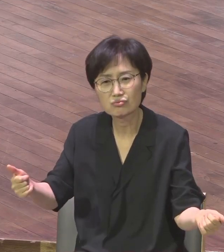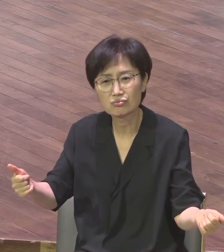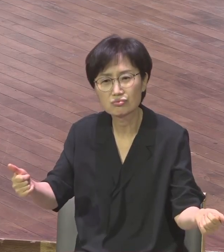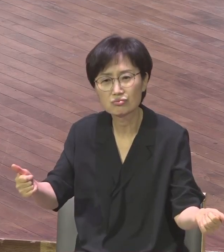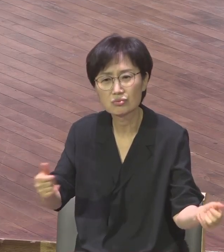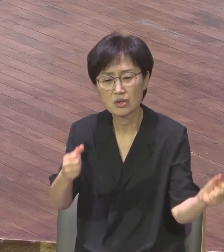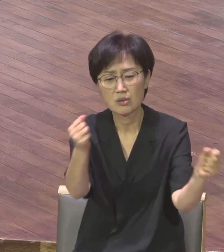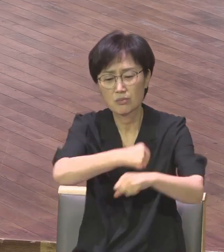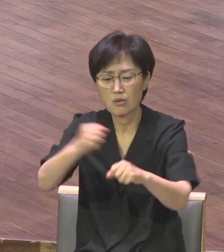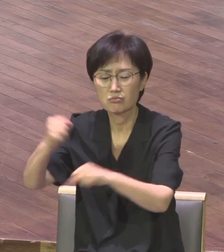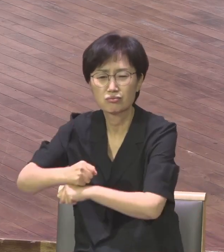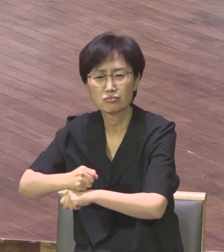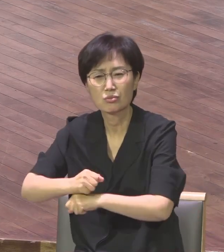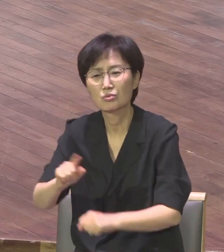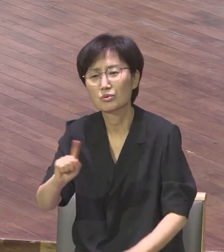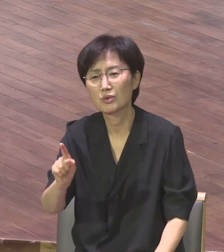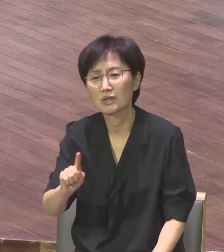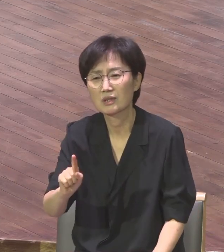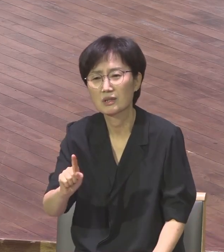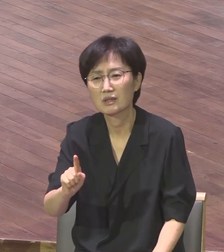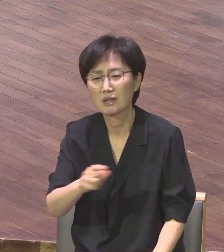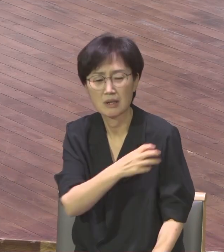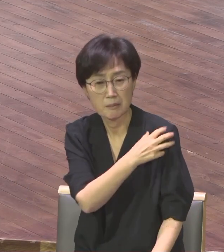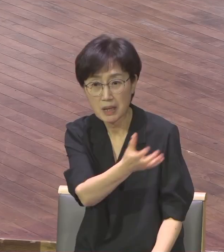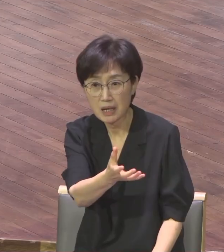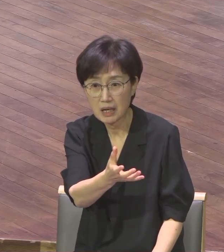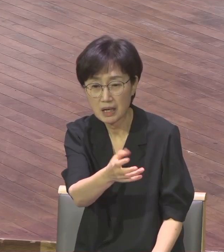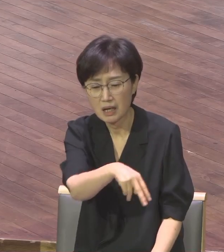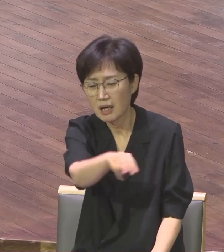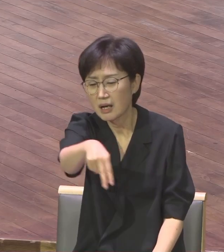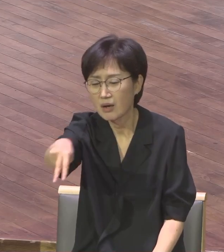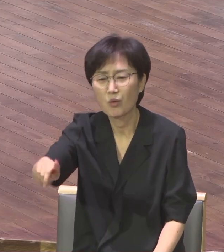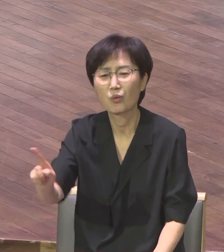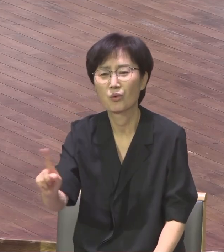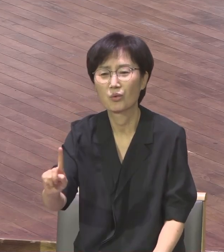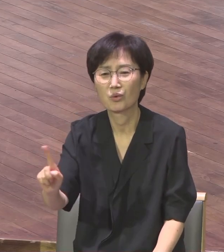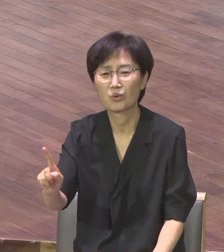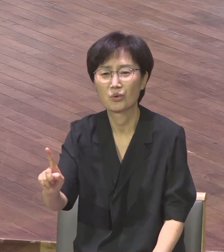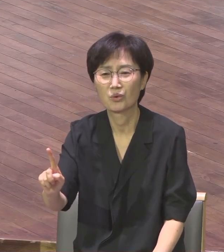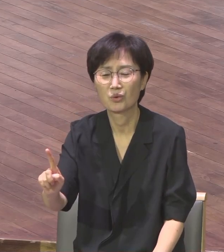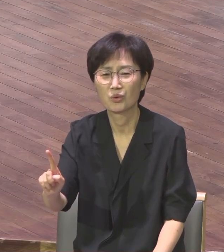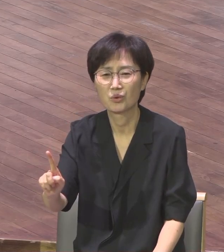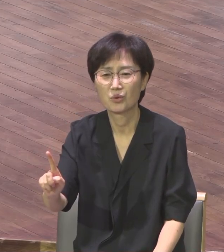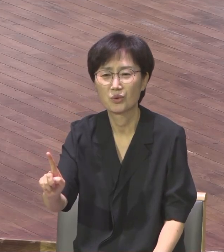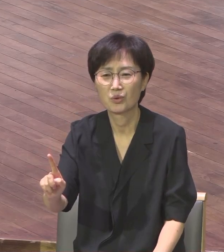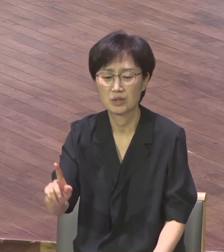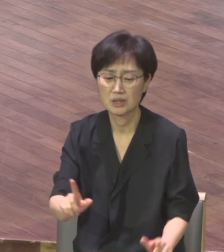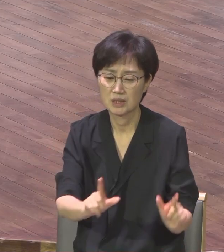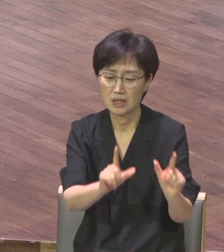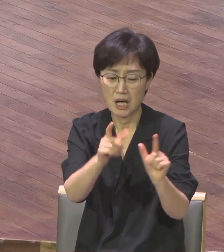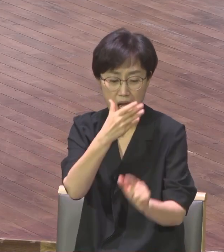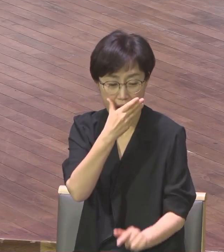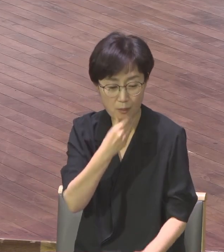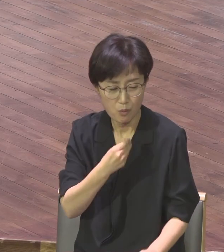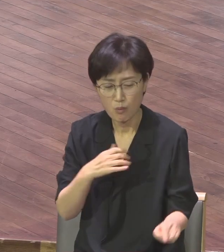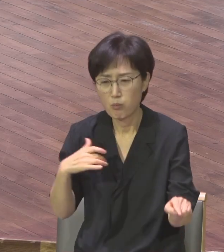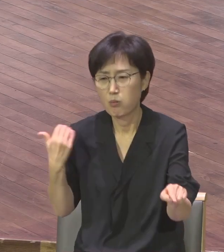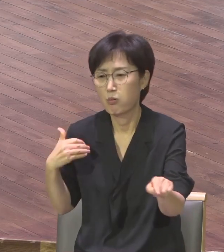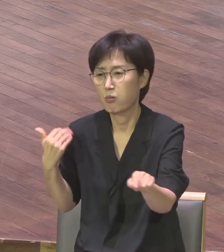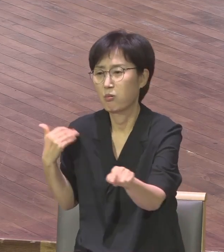멸망길로 가고 있습니다. 인생 답도 없이 방황하고 있습니다. 어떻게 사는 것이 행복인지 모르고